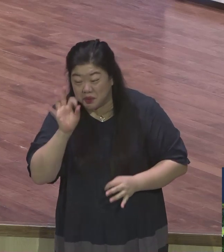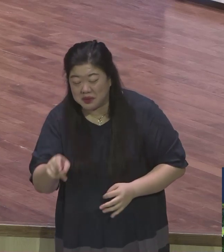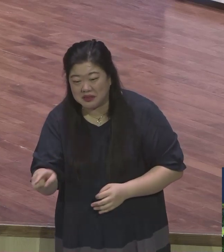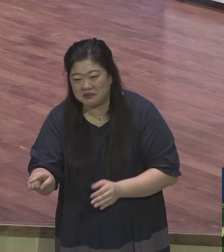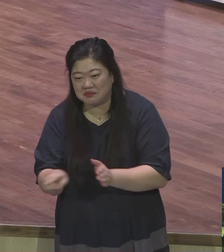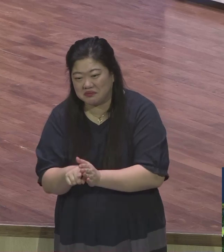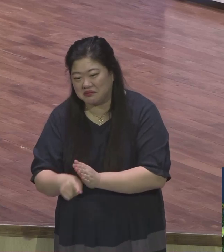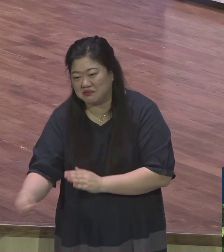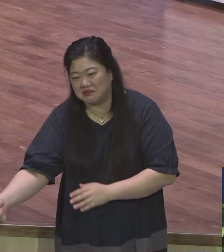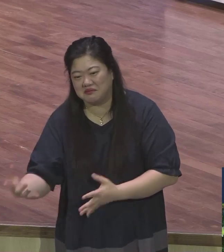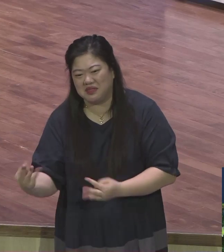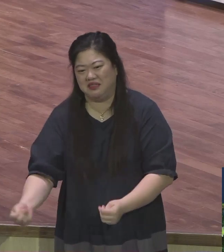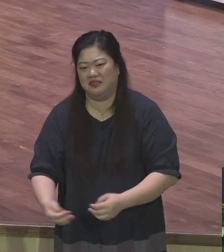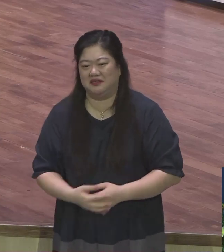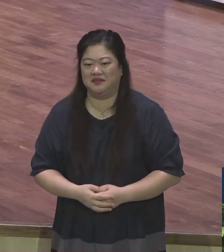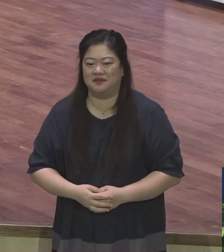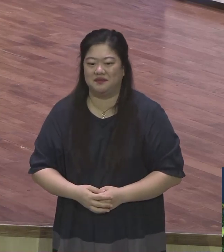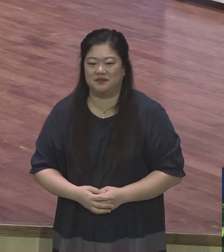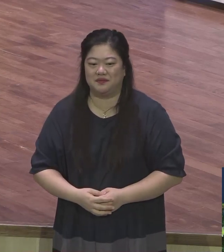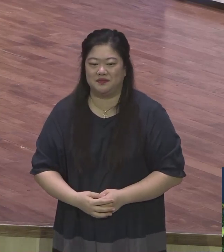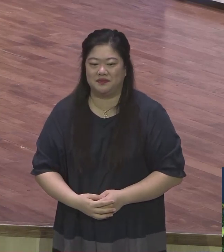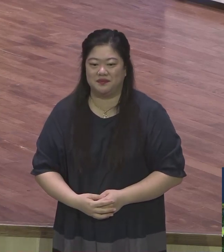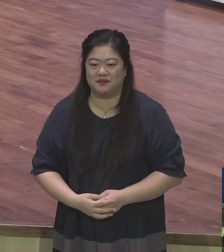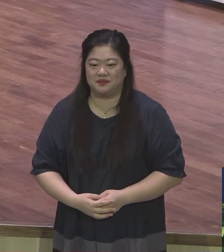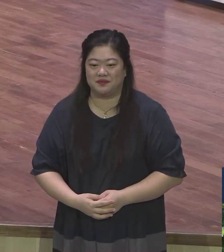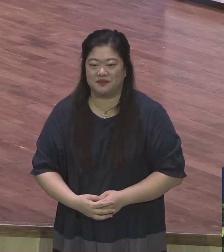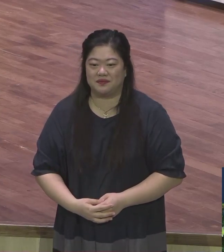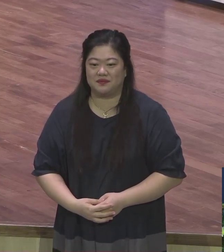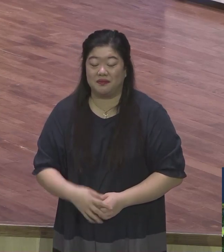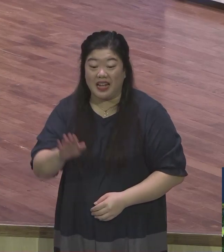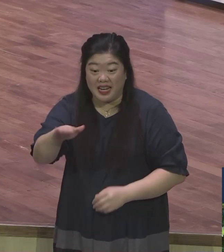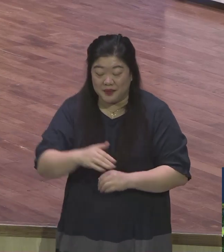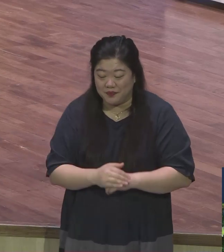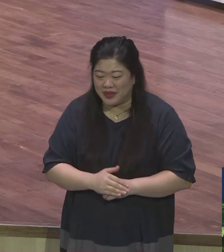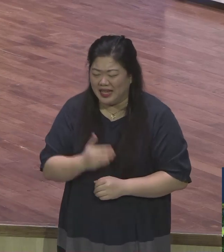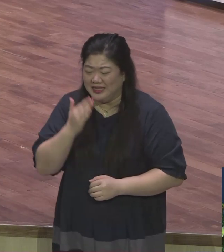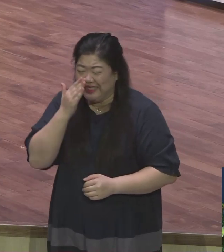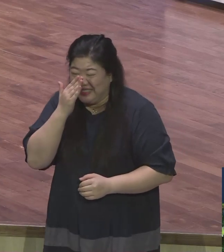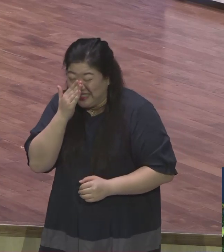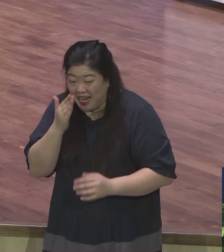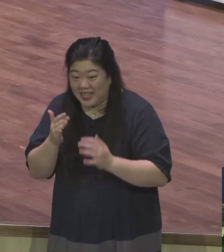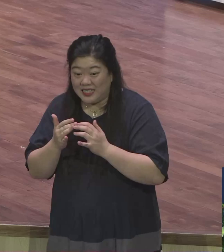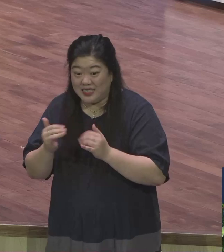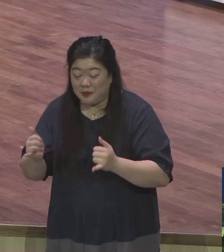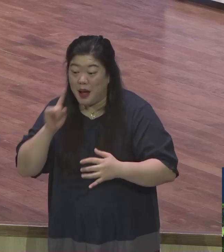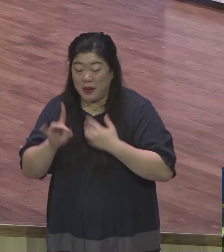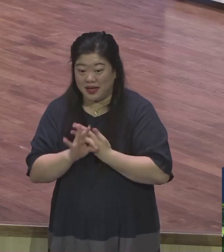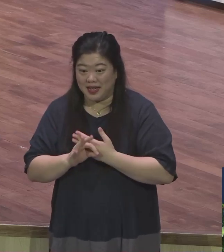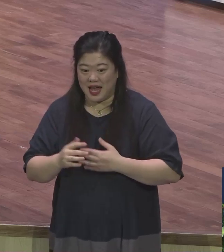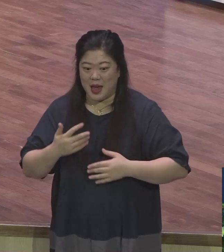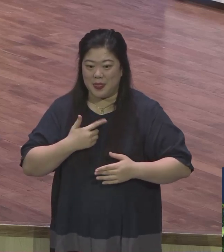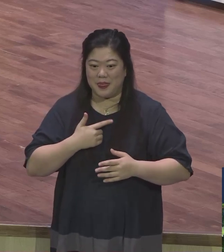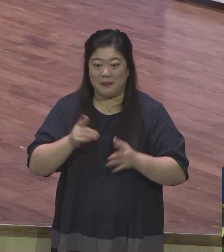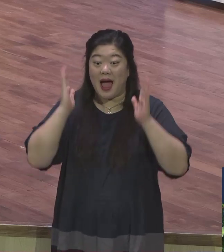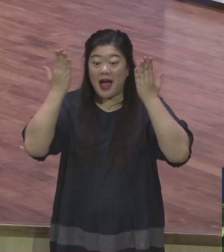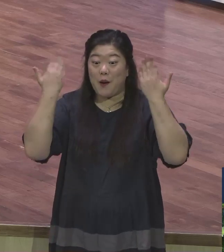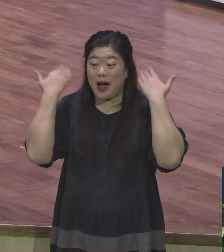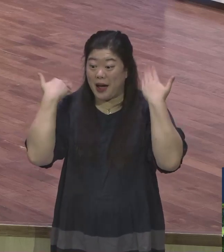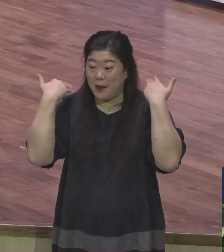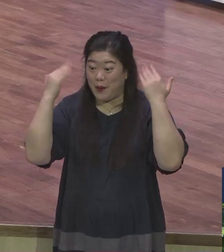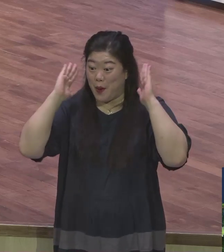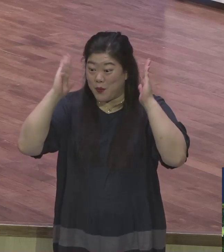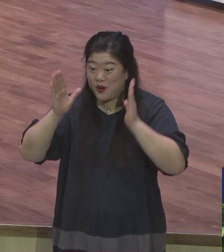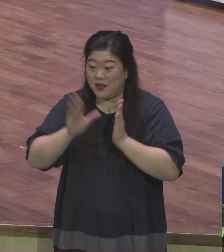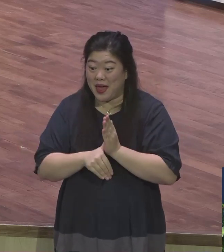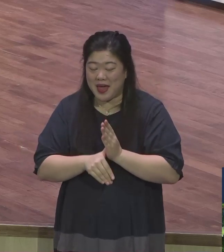원래 농땡이가 농땡이를 못 봐요. 착한 사람은 농땡이를 치는지는 잘 몰라요. 농땡이는 지가 농땡이 잘 치니까 전문가라 그래 탁